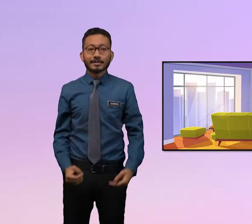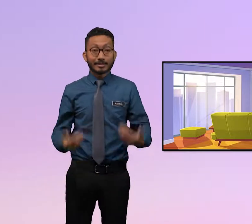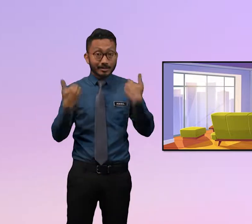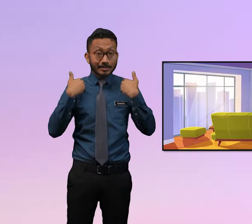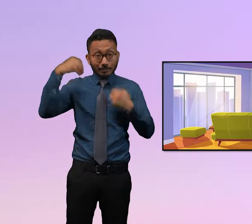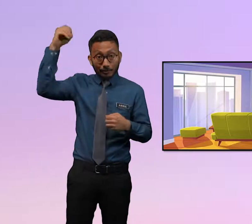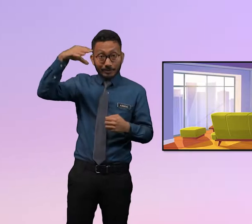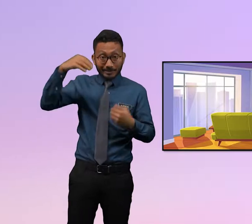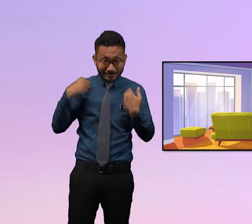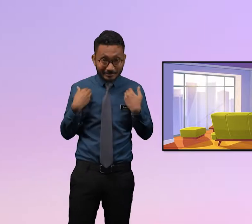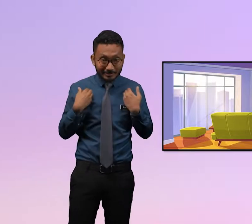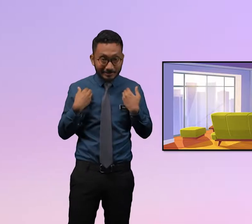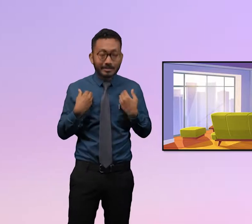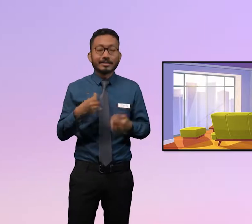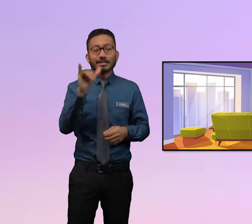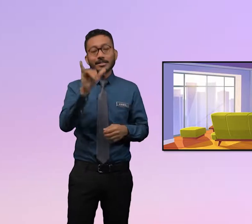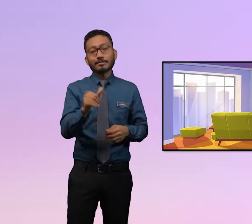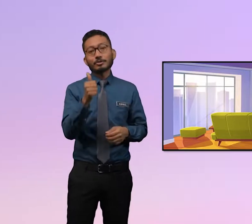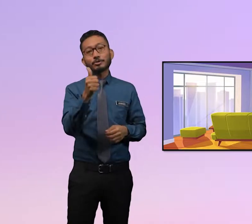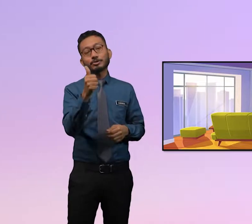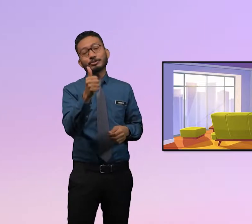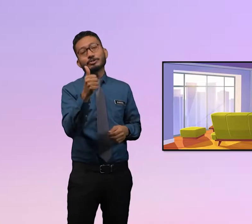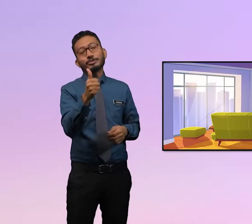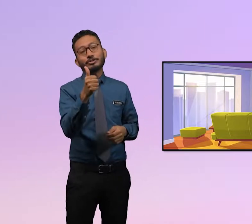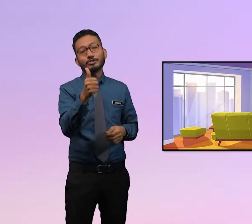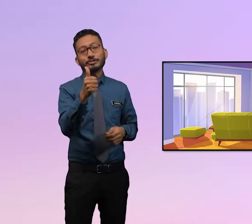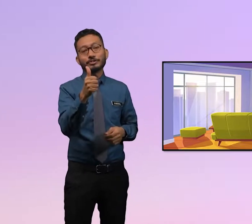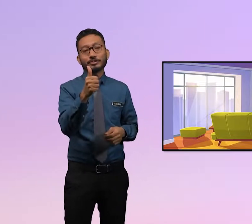Ada lampu. Ya bagus.